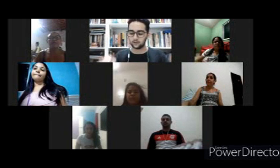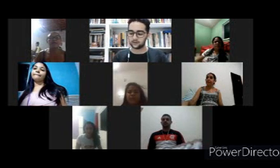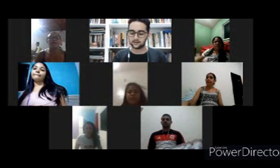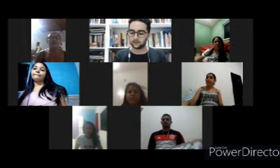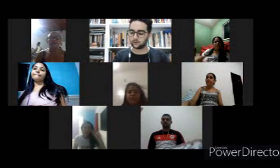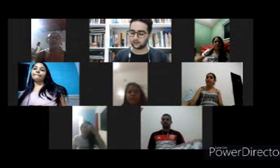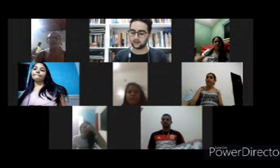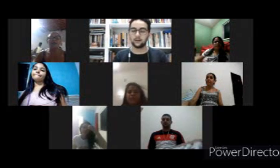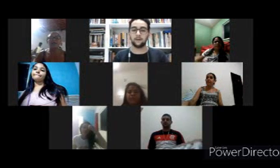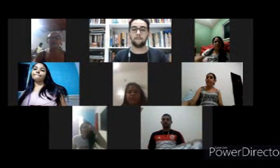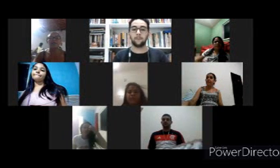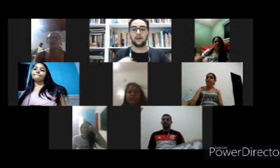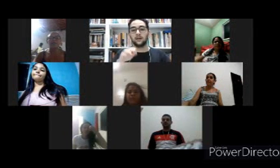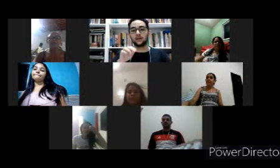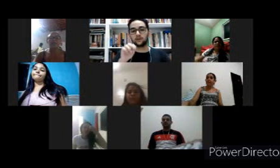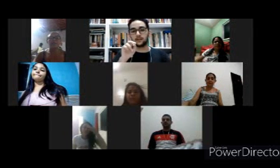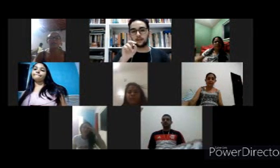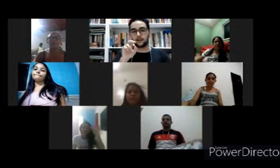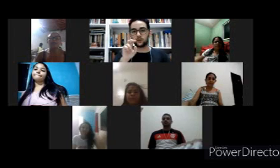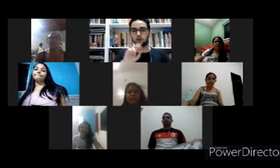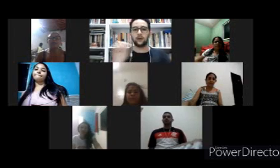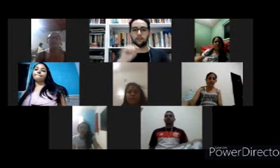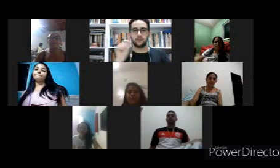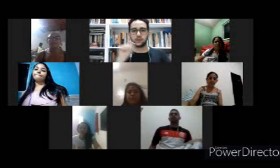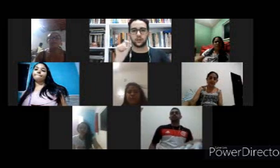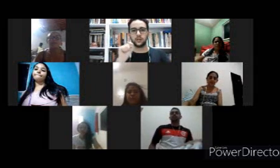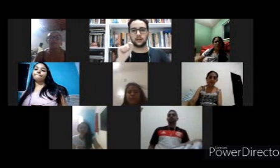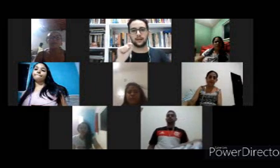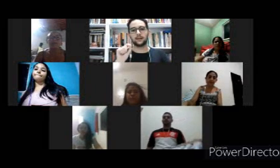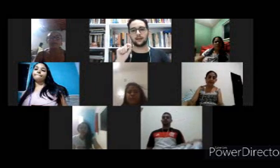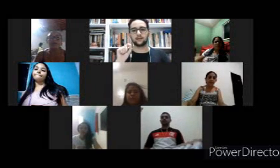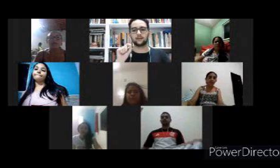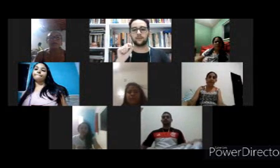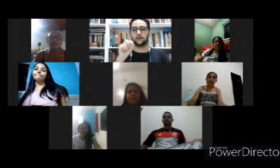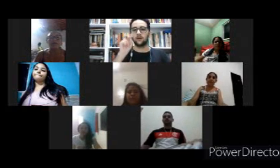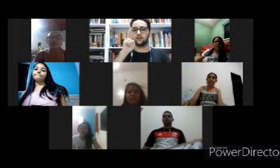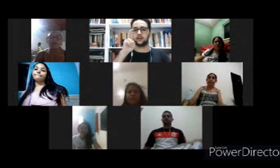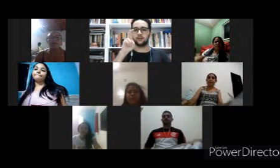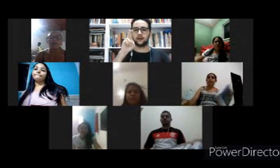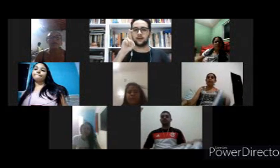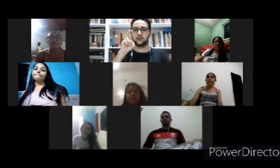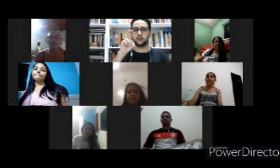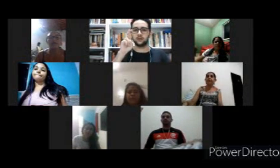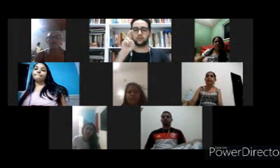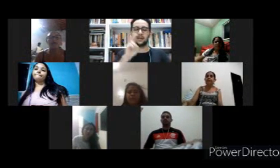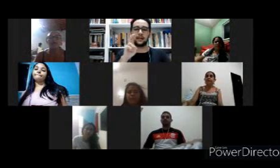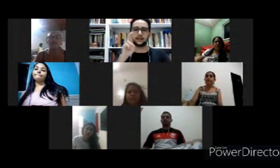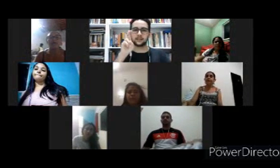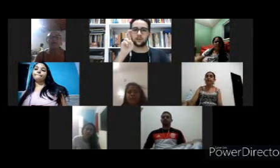eu esqueci que eu anotei aqui. Que vocês lembrarem de quando repetir letras, vocês lembrarem de, tipo, tem letras que não